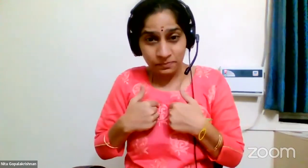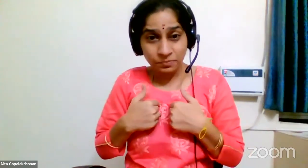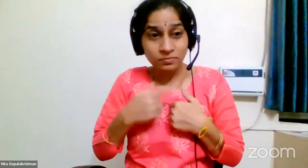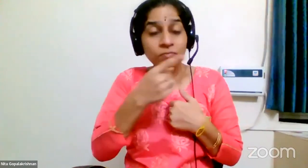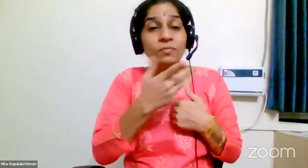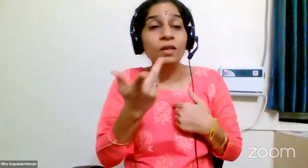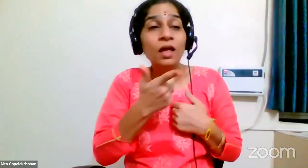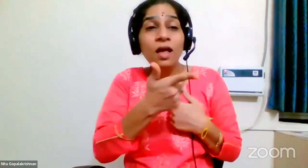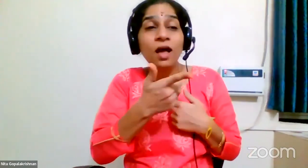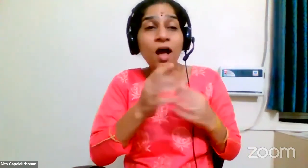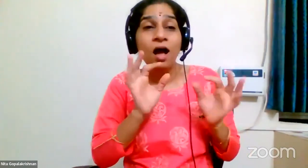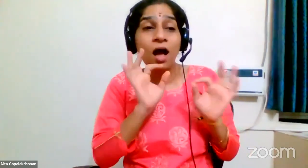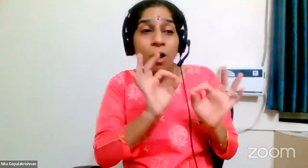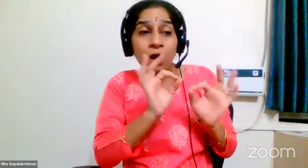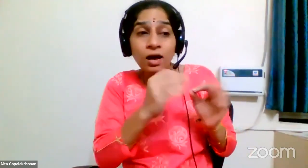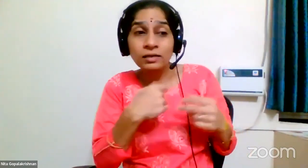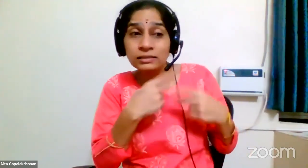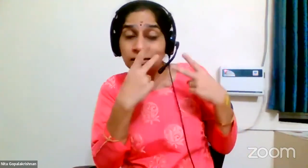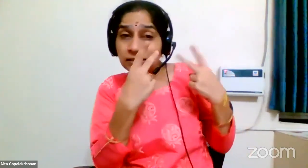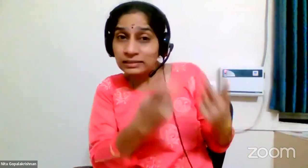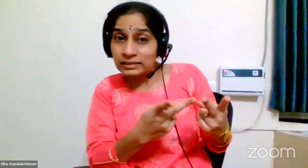मैं उसे फल देता हूँ।